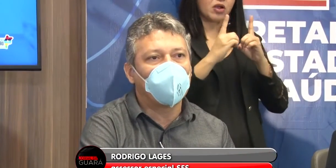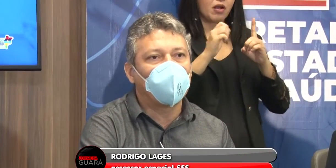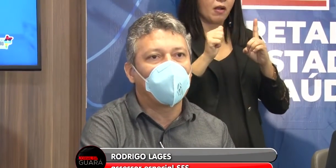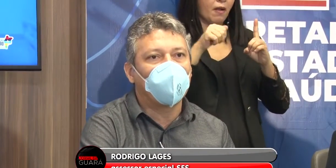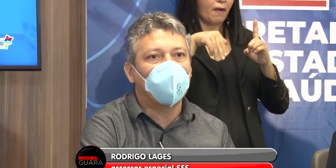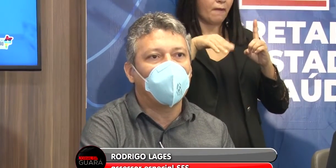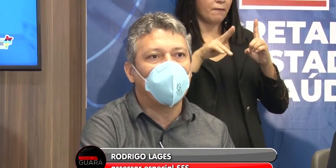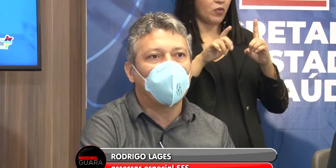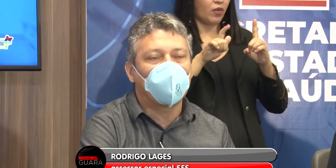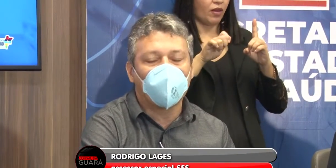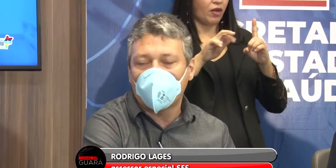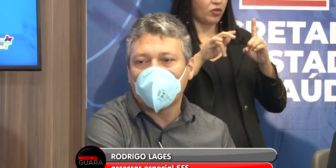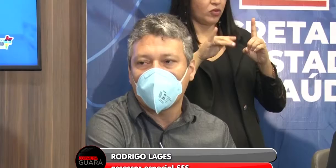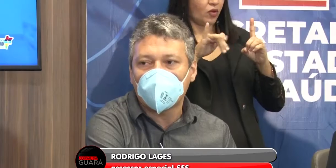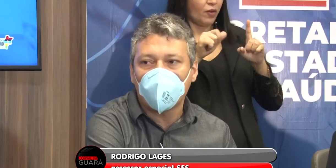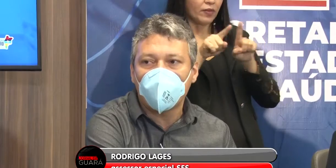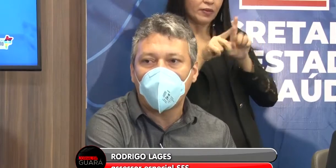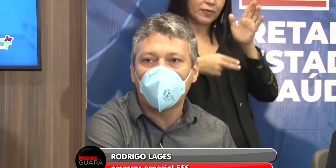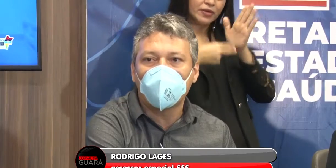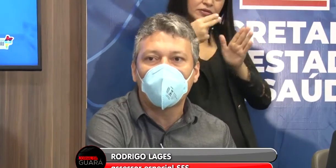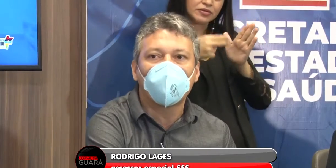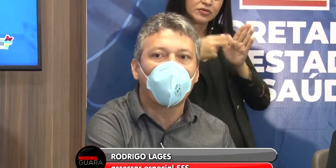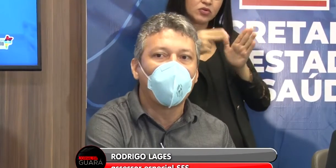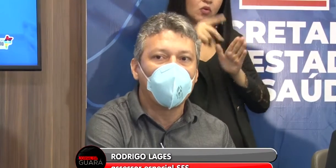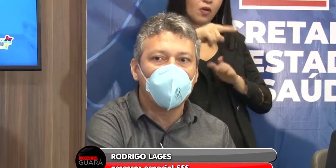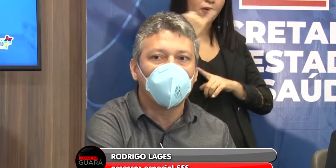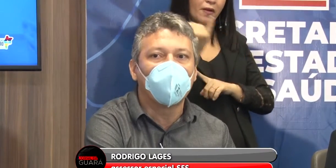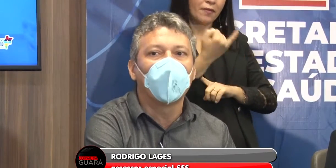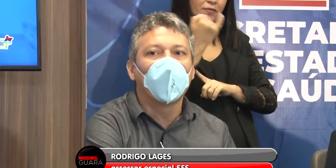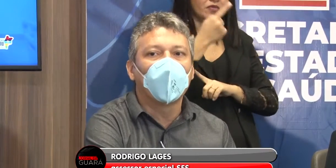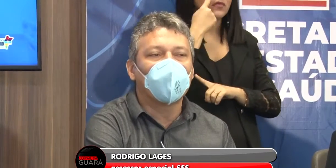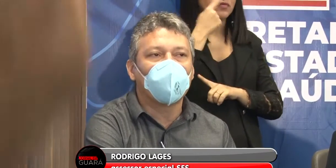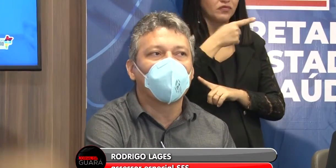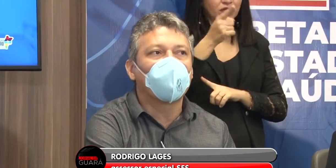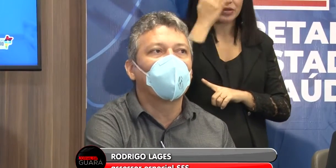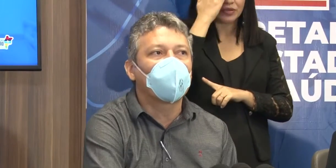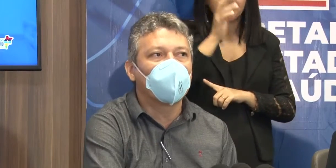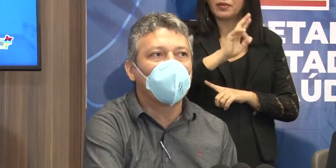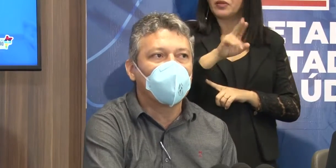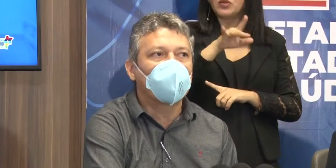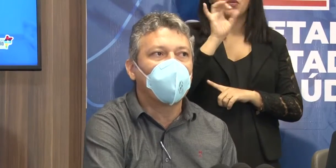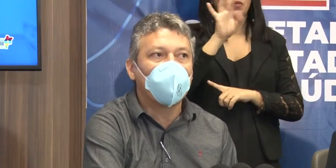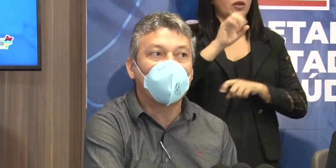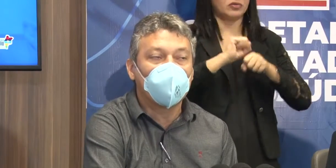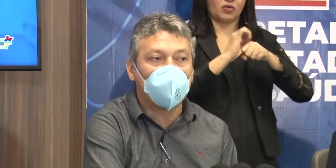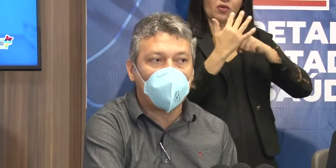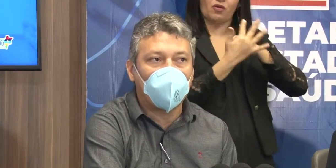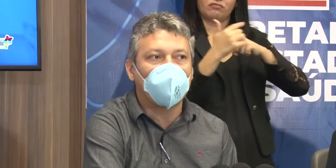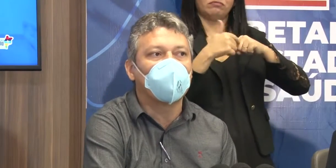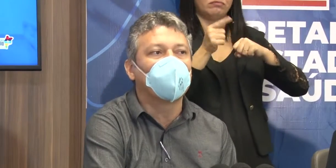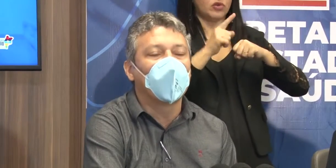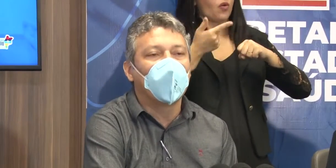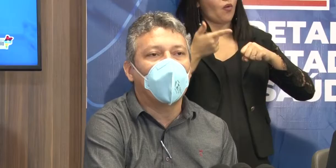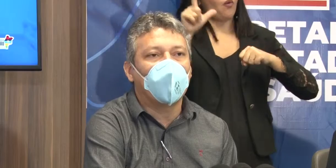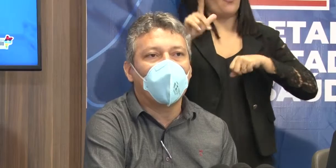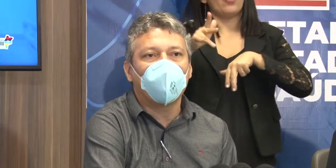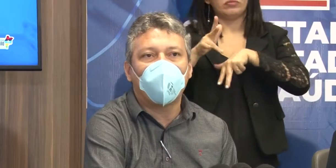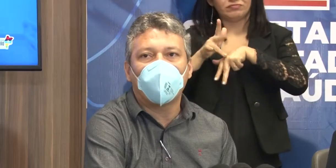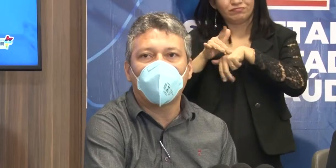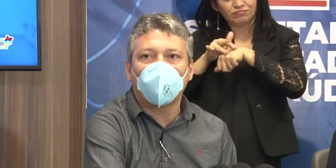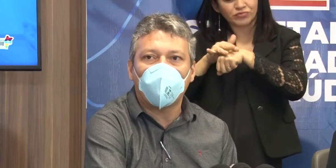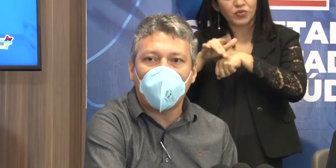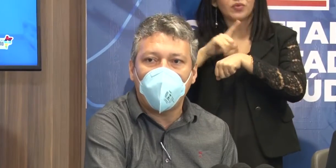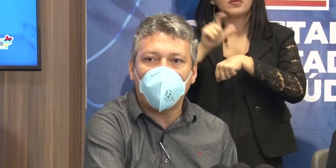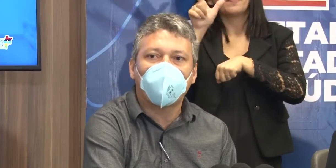premissa nossa porque, como a doutora Conceição também falou, não existe só o Covid, né? Nós temos outras doenças que também têm que ser tratadas.